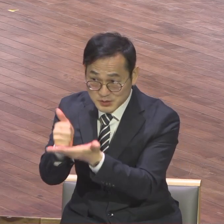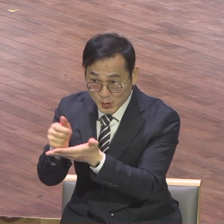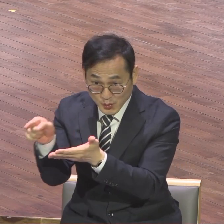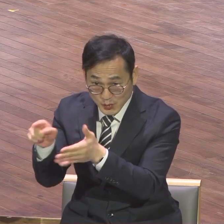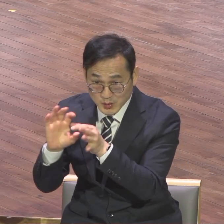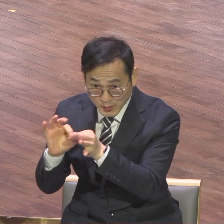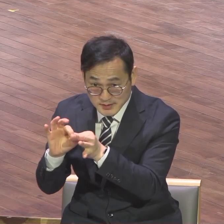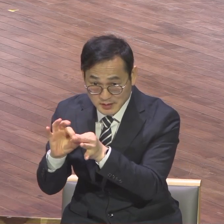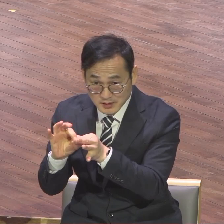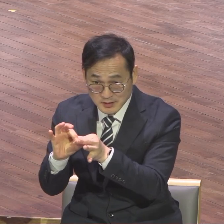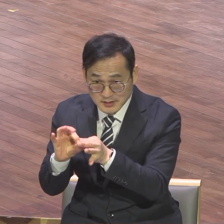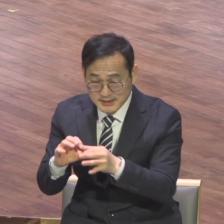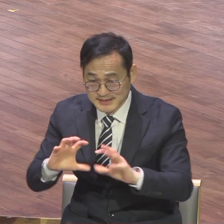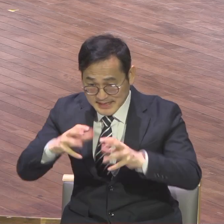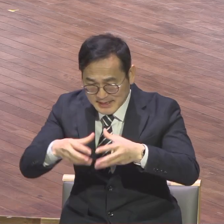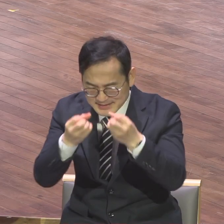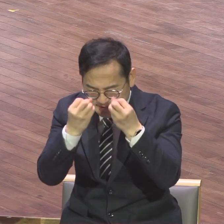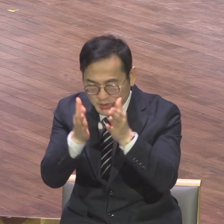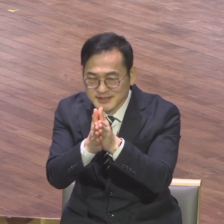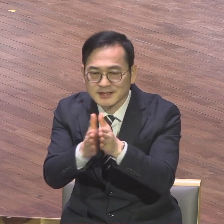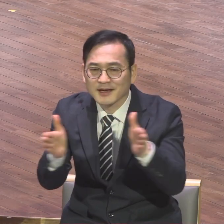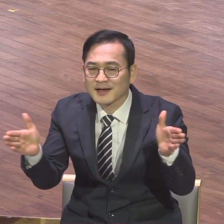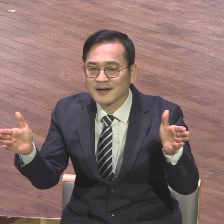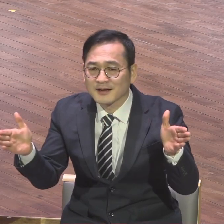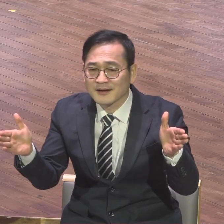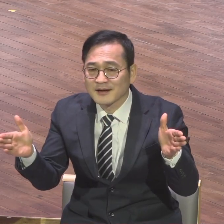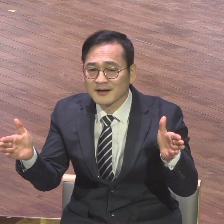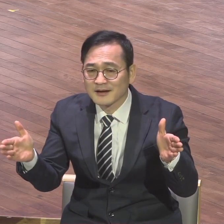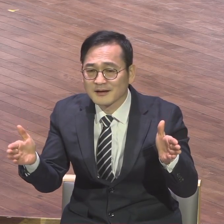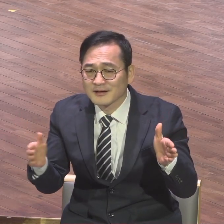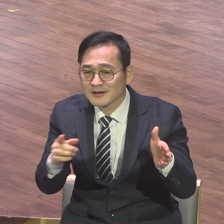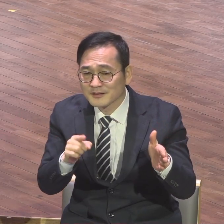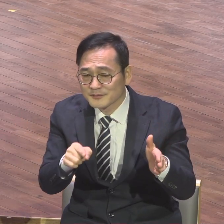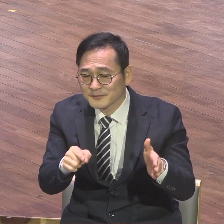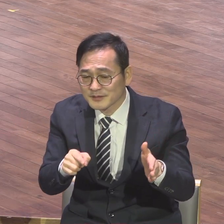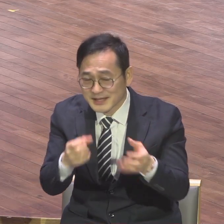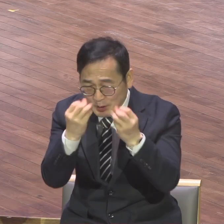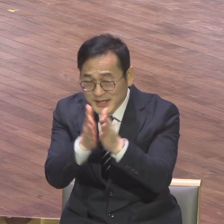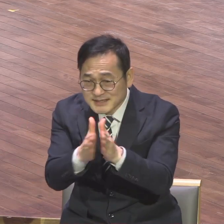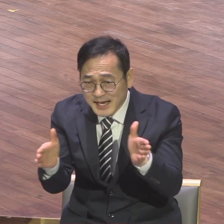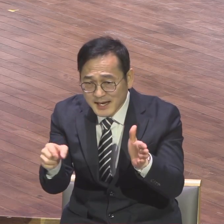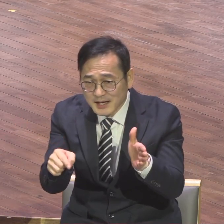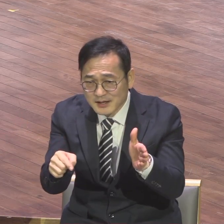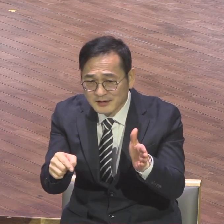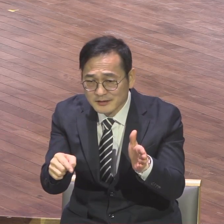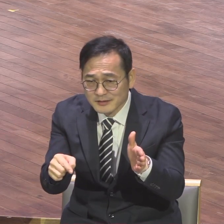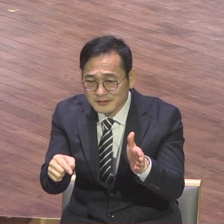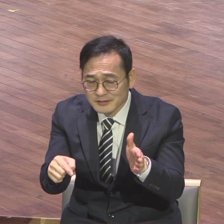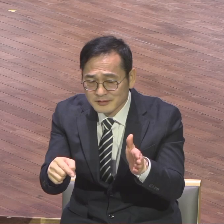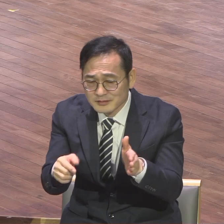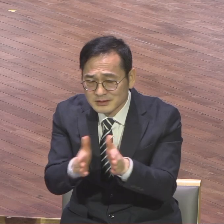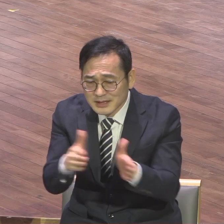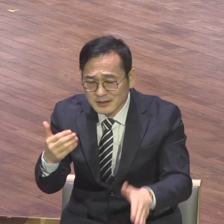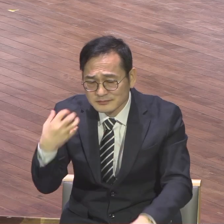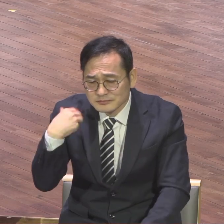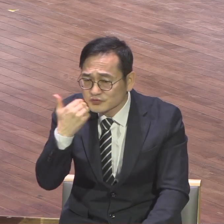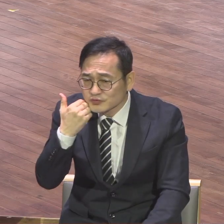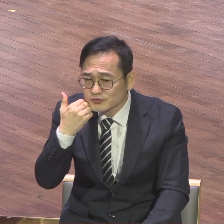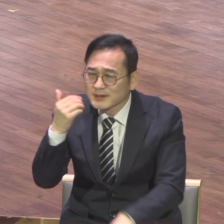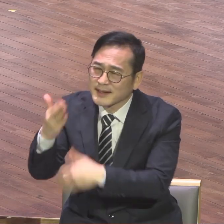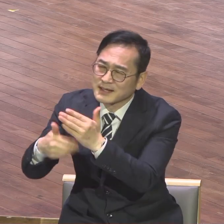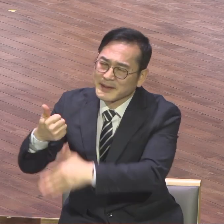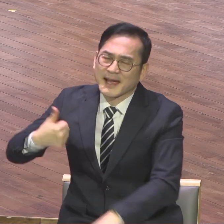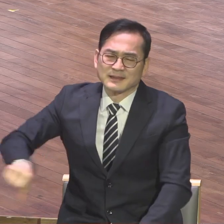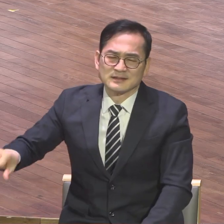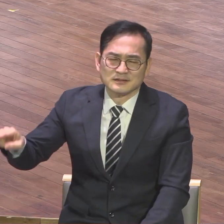땅에 새로운 시대가 열리게 되었는데 그분이 하나님의 아들, 하나님의 아들이라는 것입니다. 하나님의